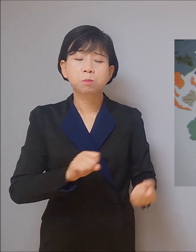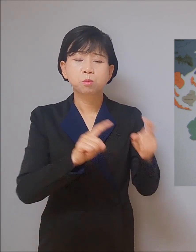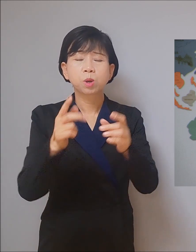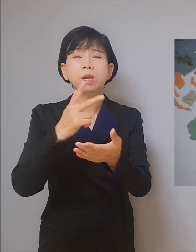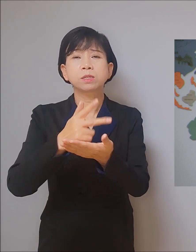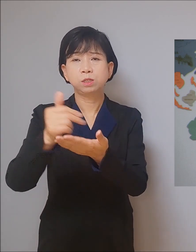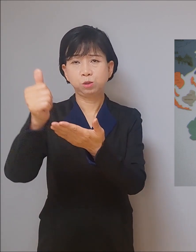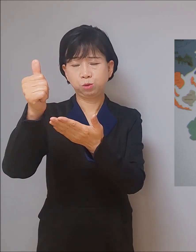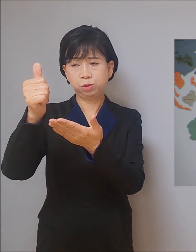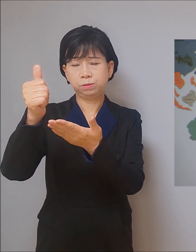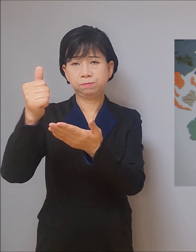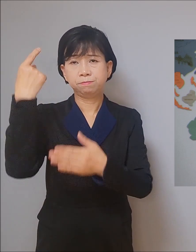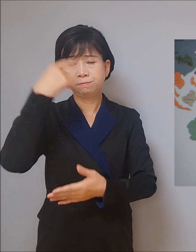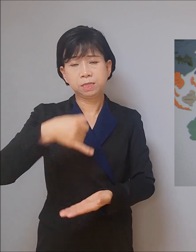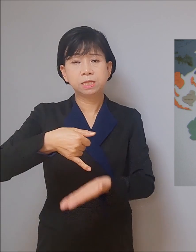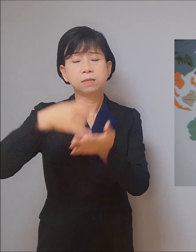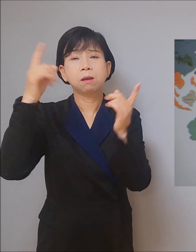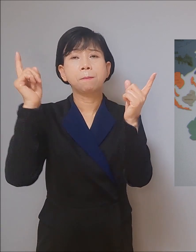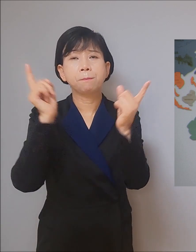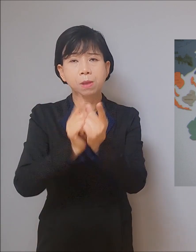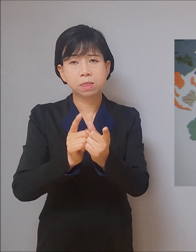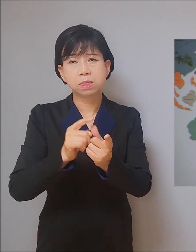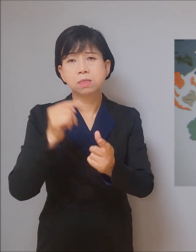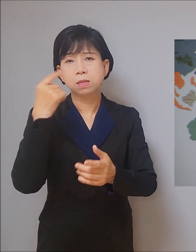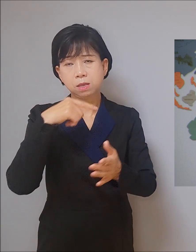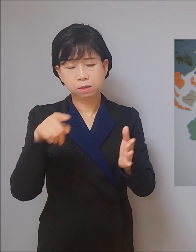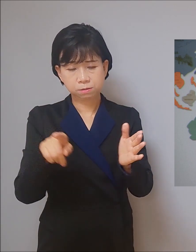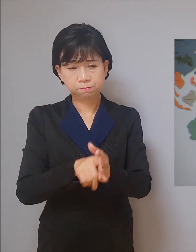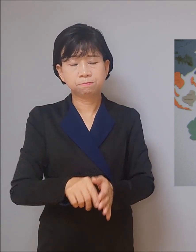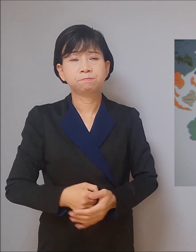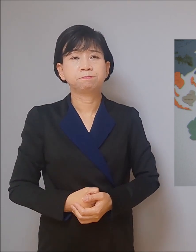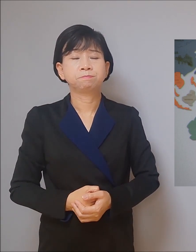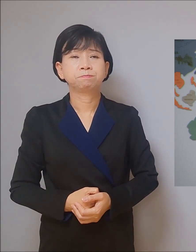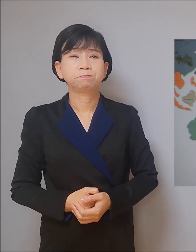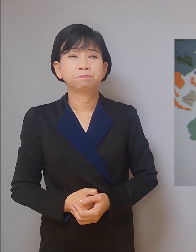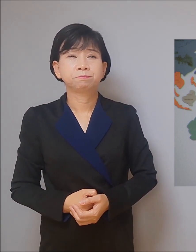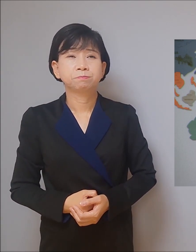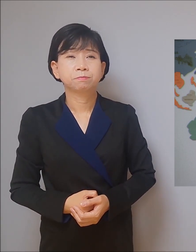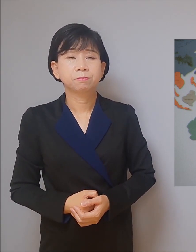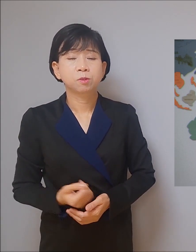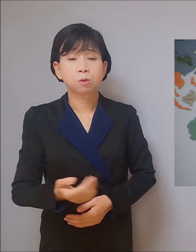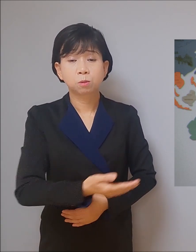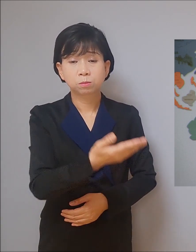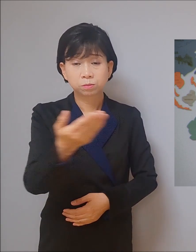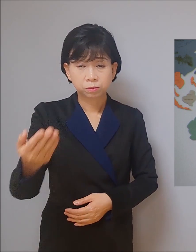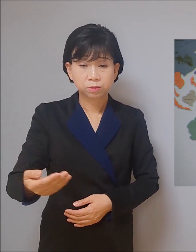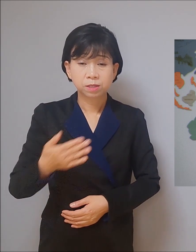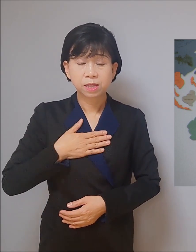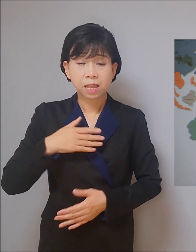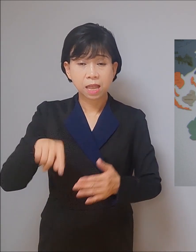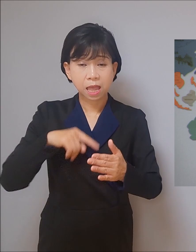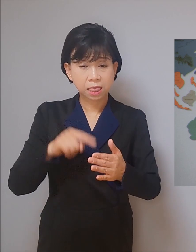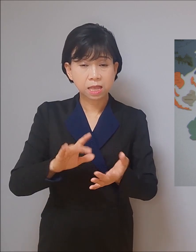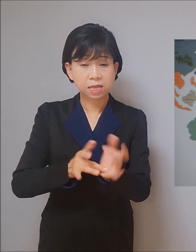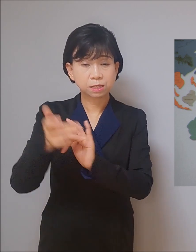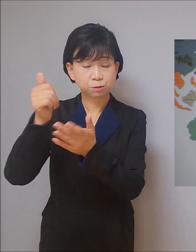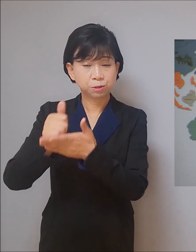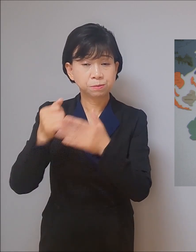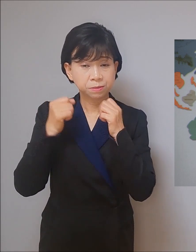부활하신 예수님을 인격적으로 만나야 될 줄 믿습니다. 성도 여러분, 어떠세요? 내 안에 예수님이